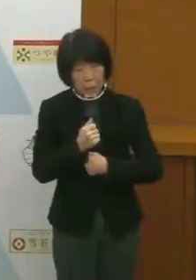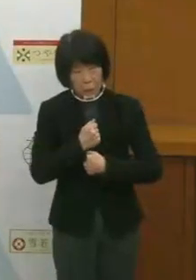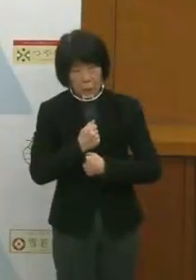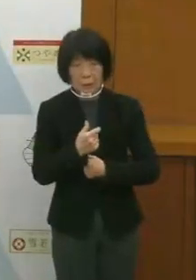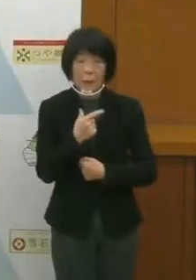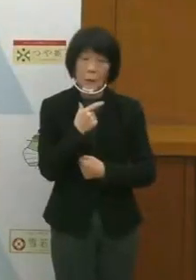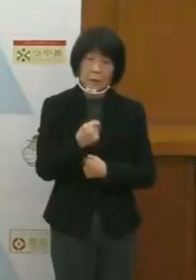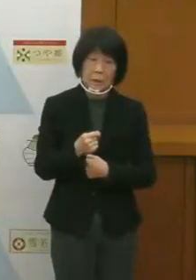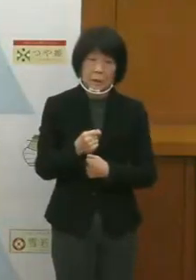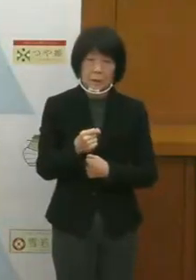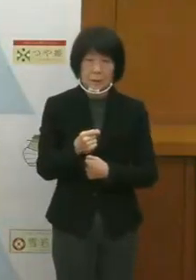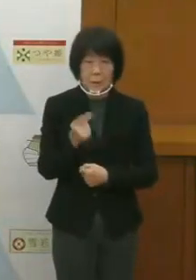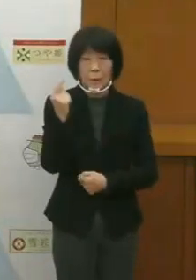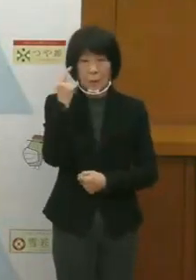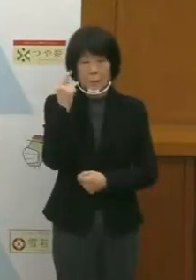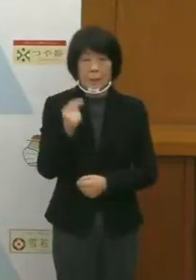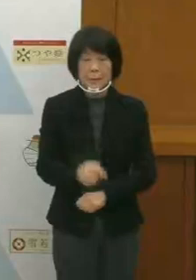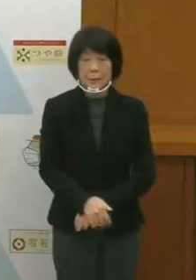たいと思います。